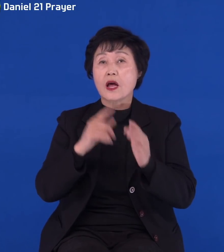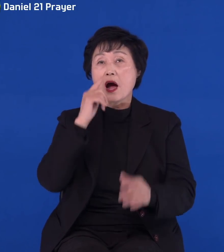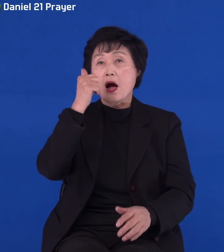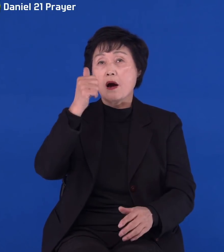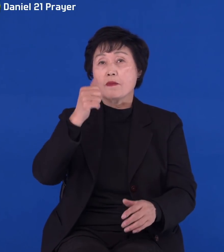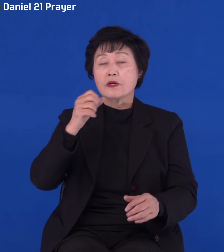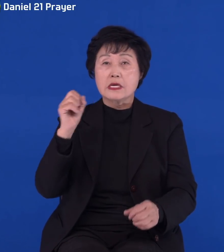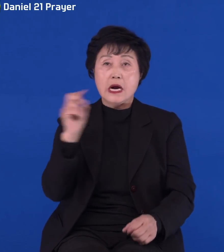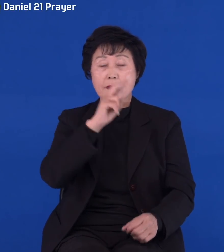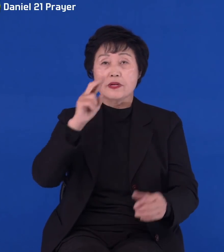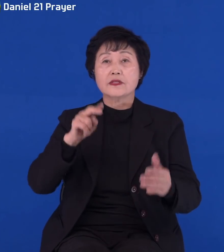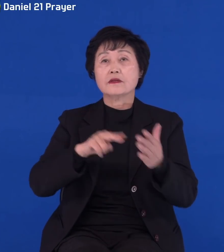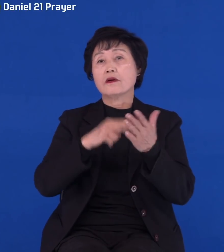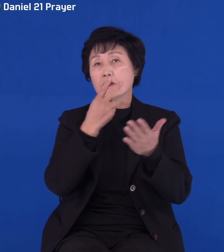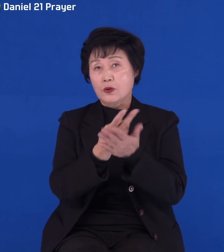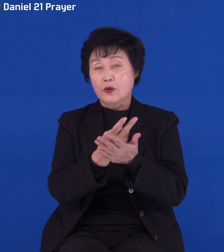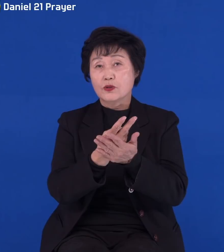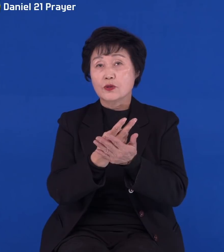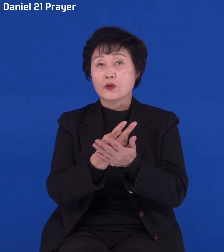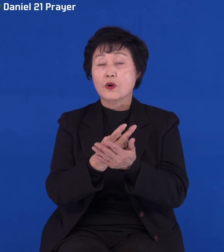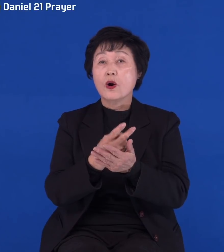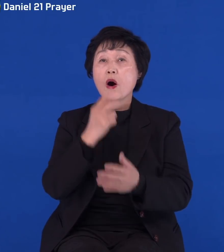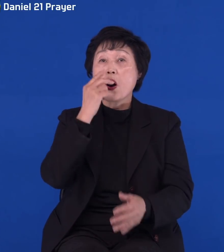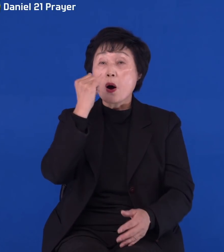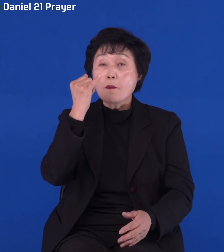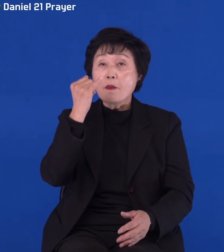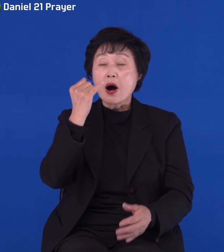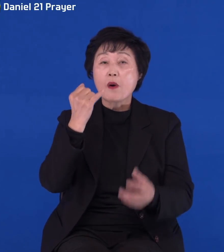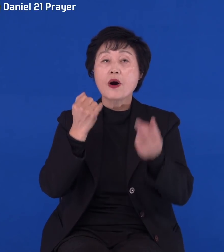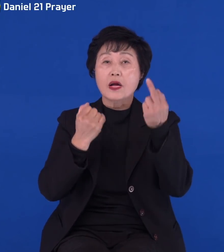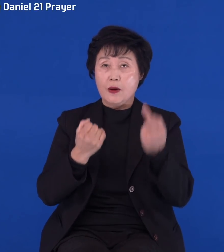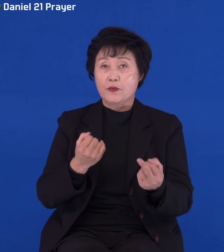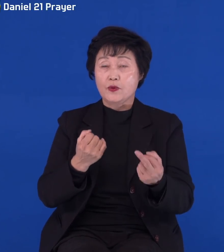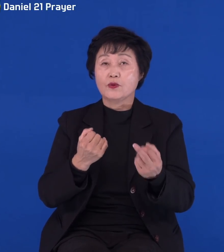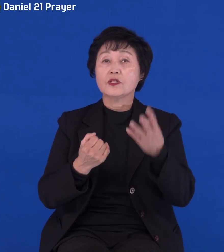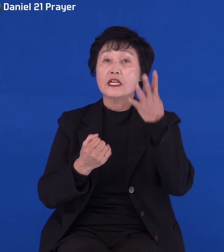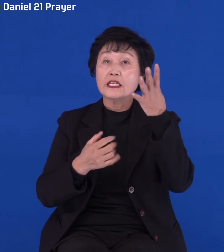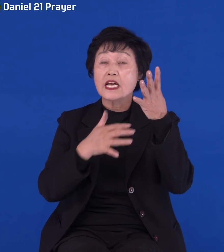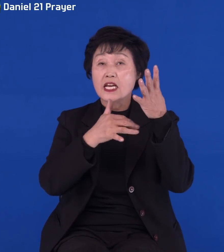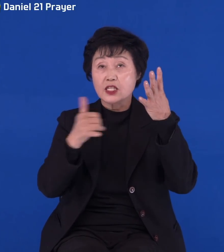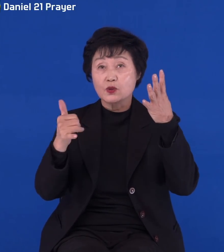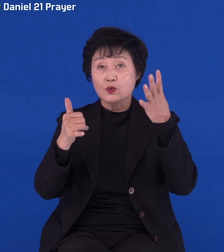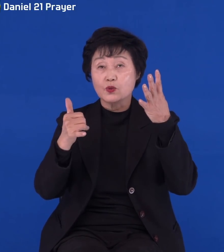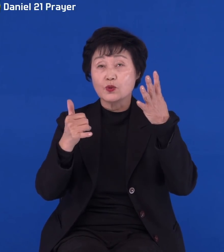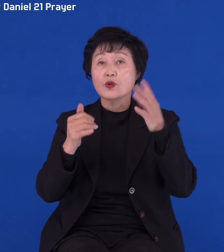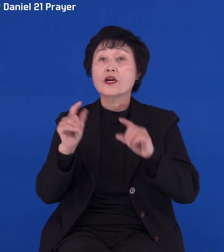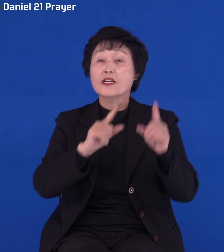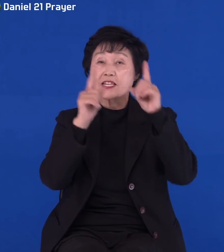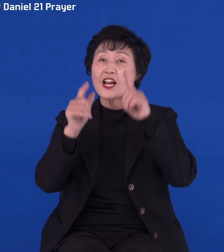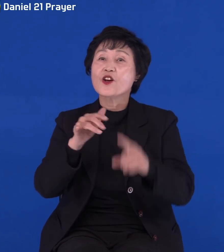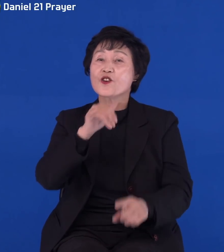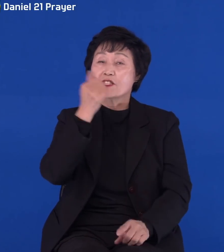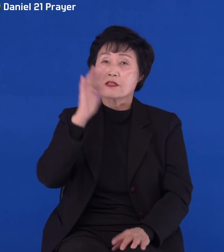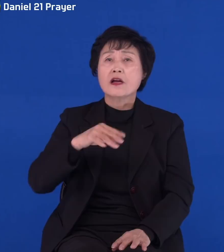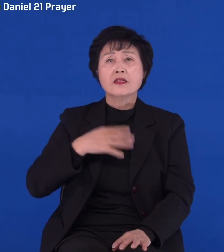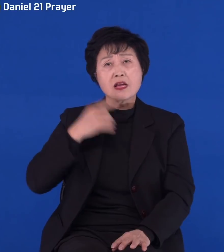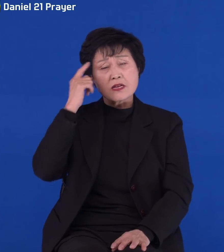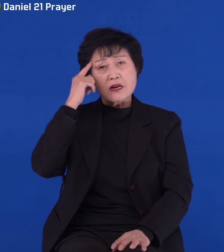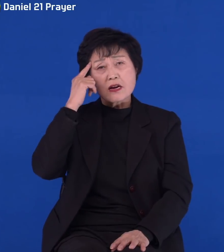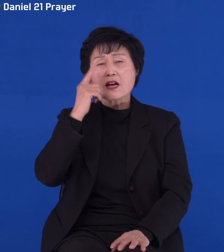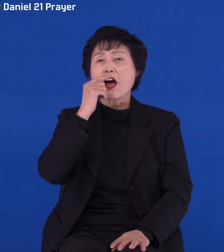아버지, 어머니, 또 남동생 저 4명인데 저희 아버지는 제가 개인적으로 생각하기에 가장 멋진 남자였어요.